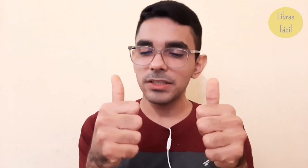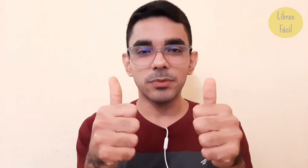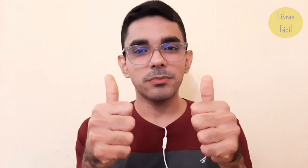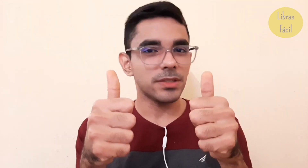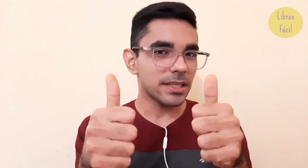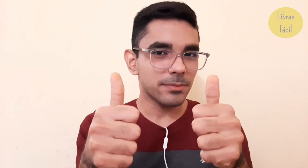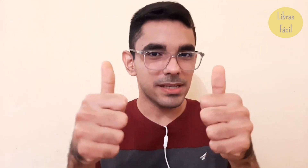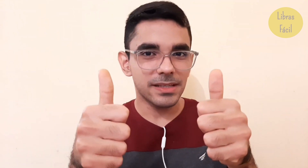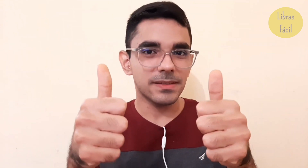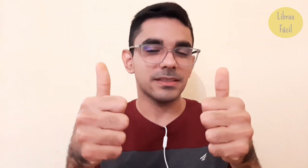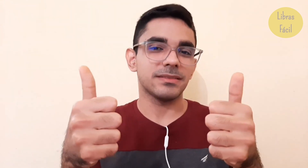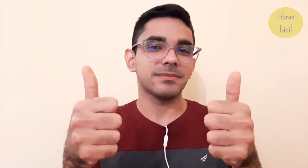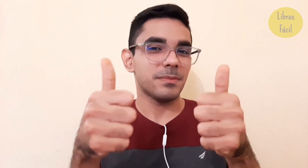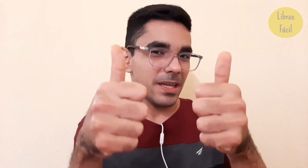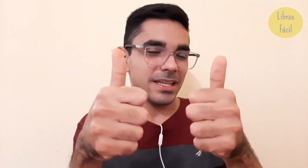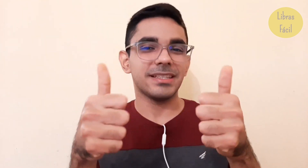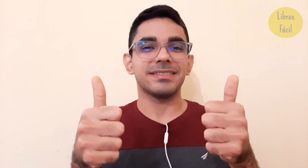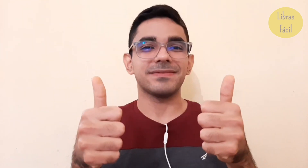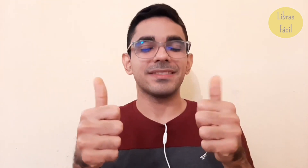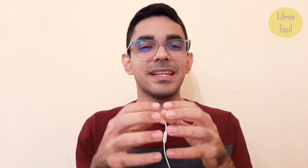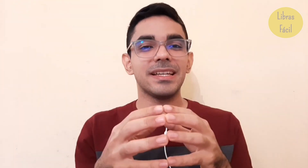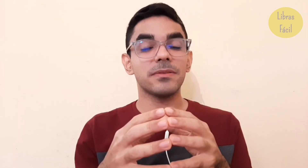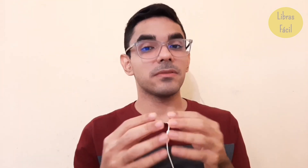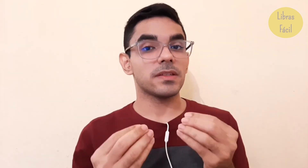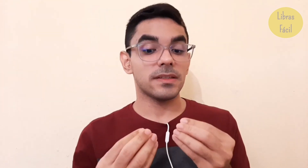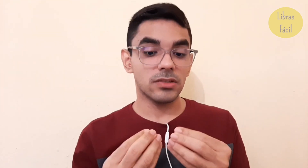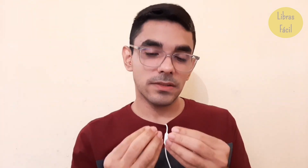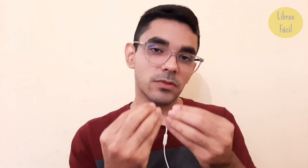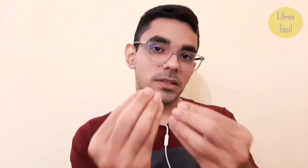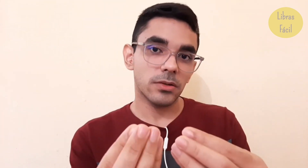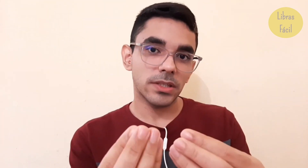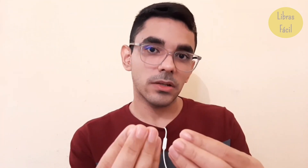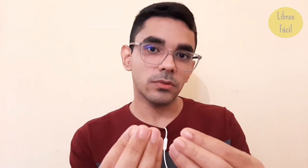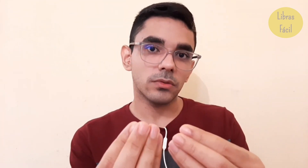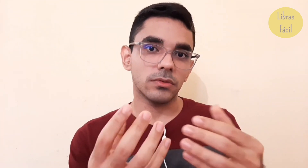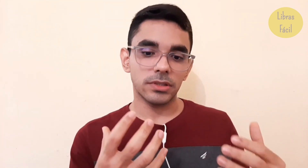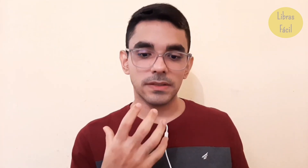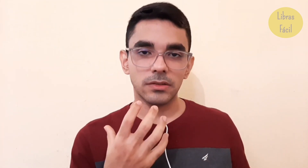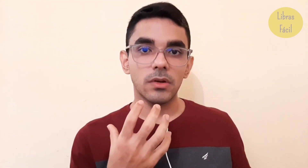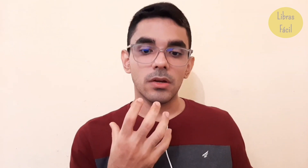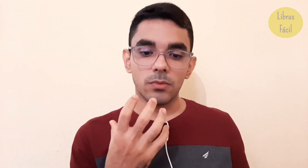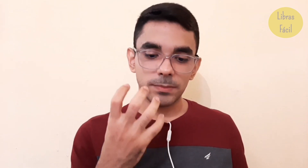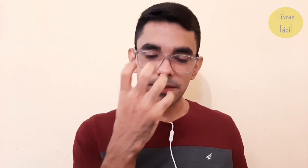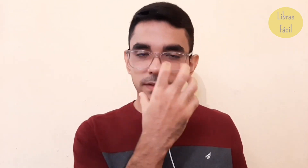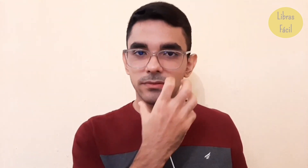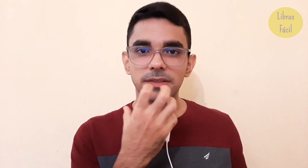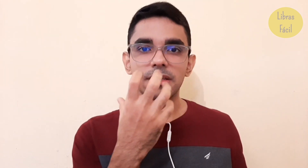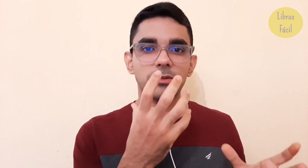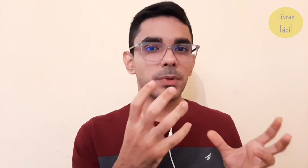um, e aí, beleza? Bem. Então, se você se direciona a seu interlocutor utilizando uma expressão facial de pergunta,